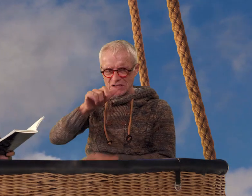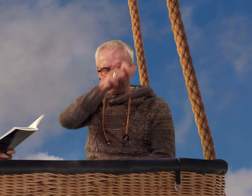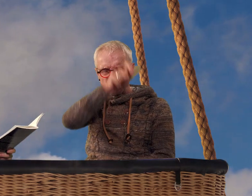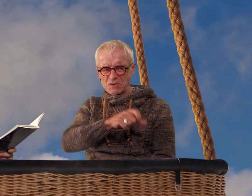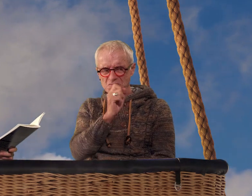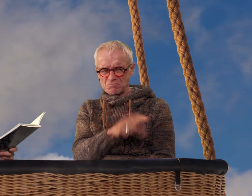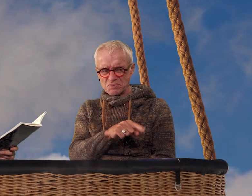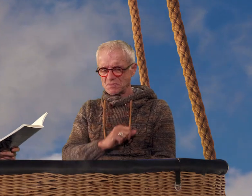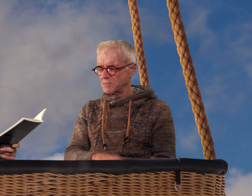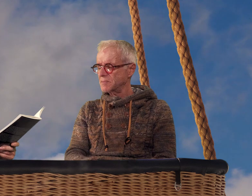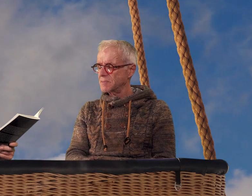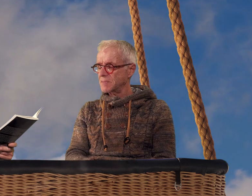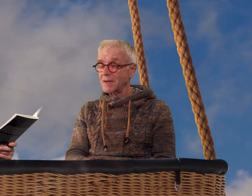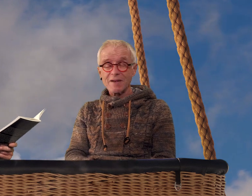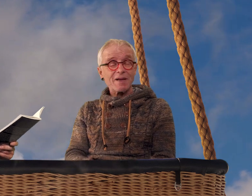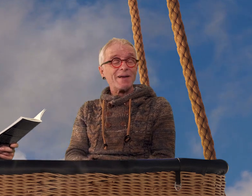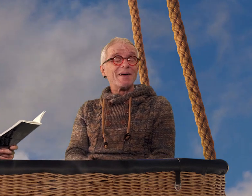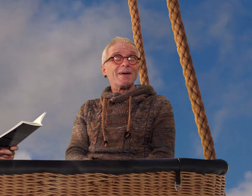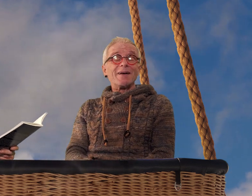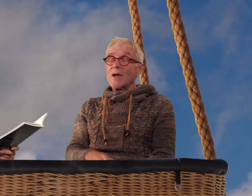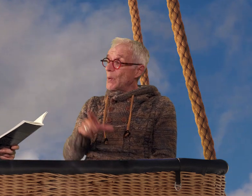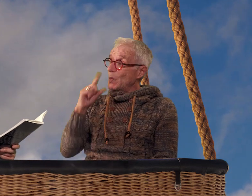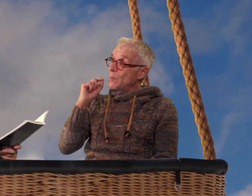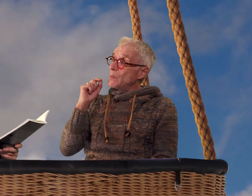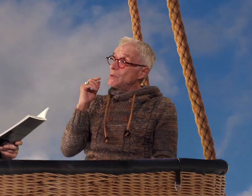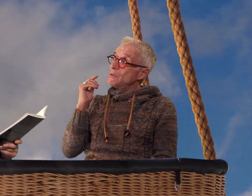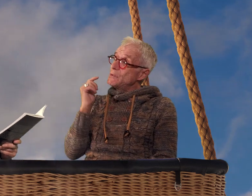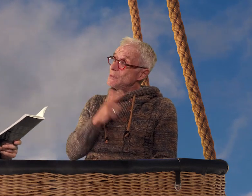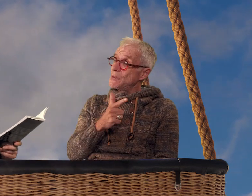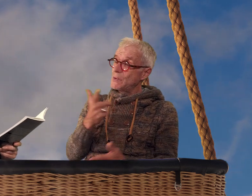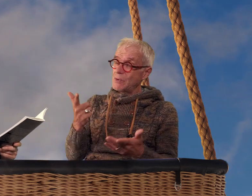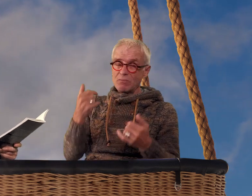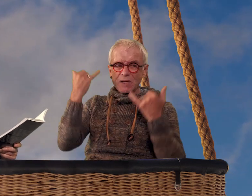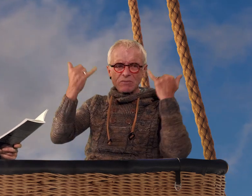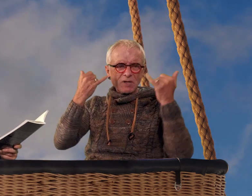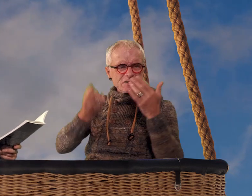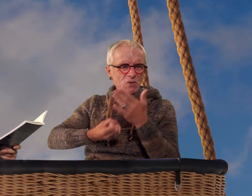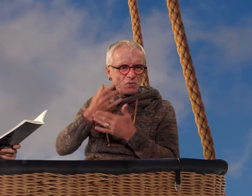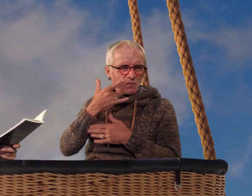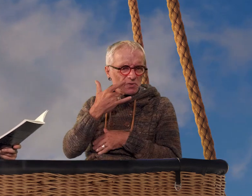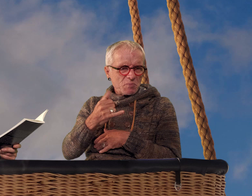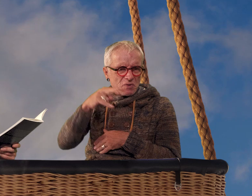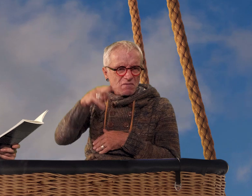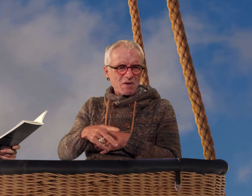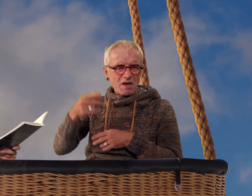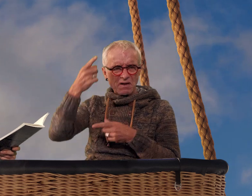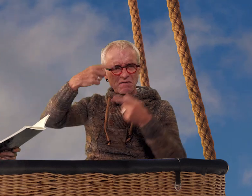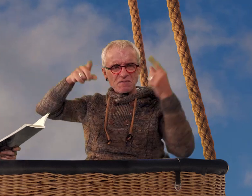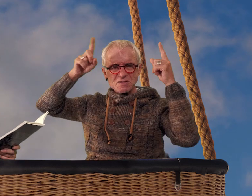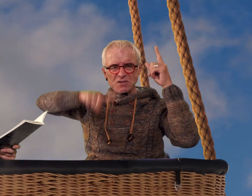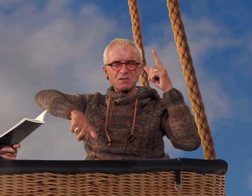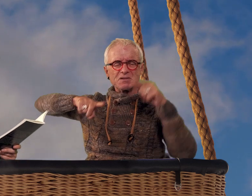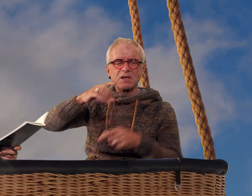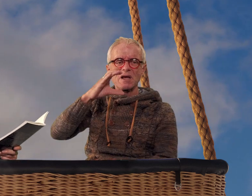j'avais affaire. « Monsieur, » continua-t-il, « on n'a rien imaginé de nouveau depuis le physicien Charles.